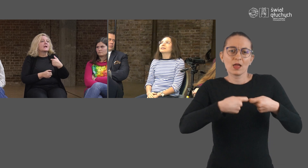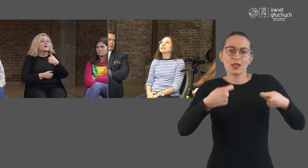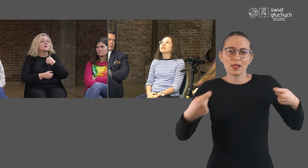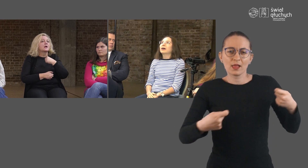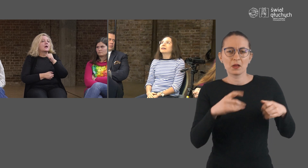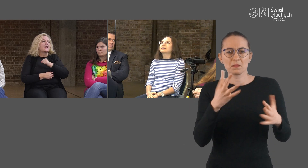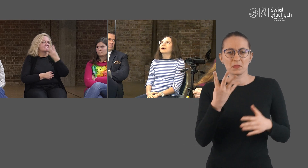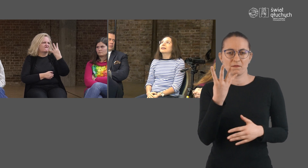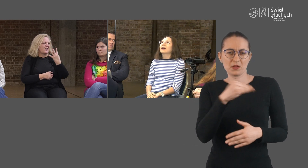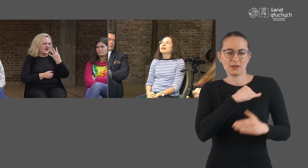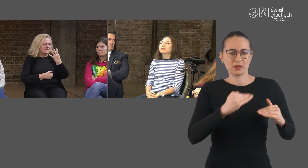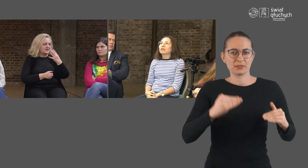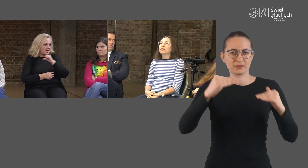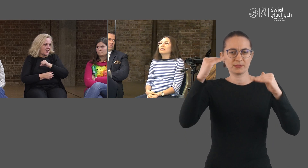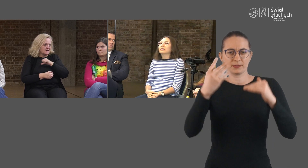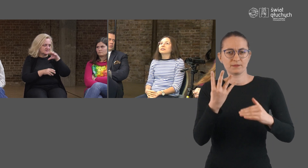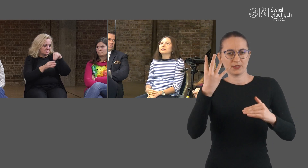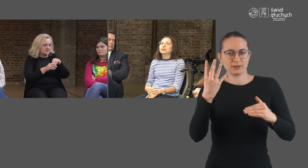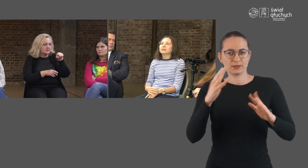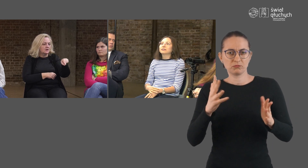do klasy 4, to